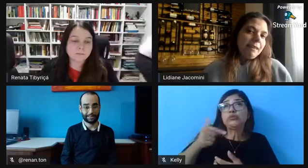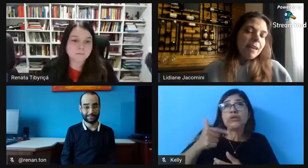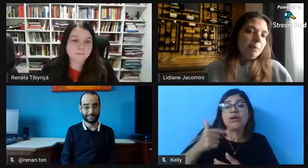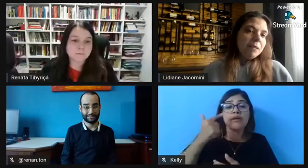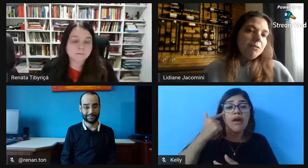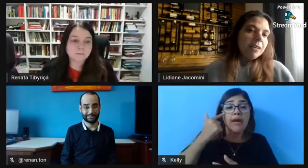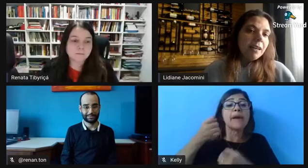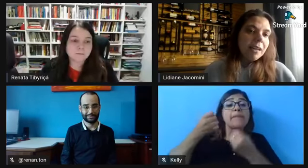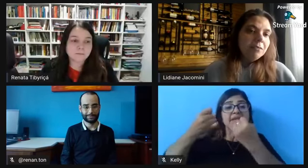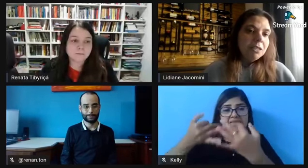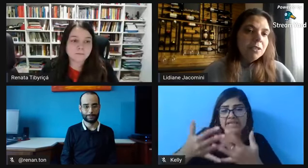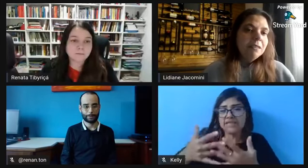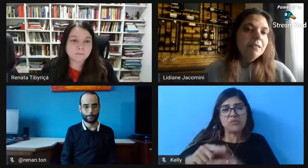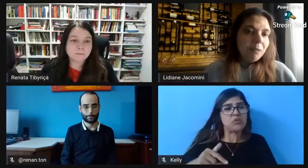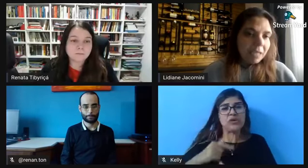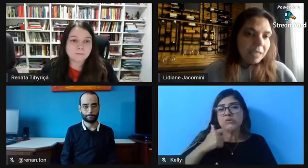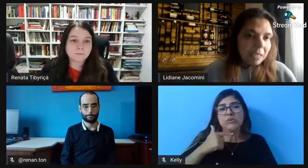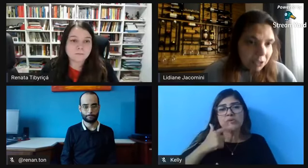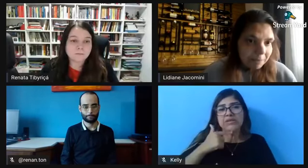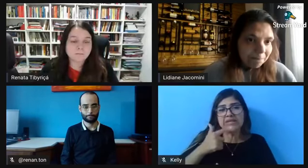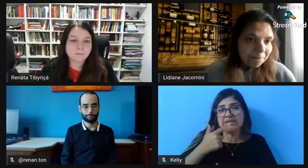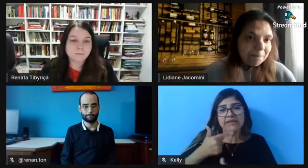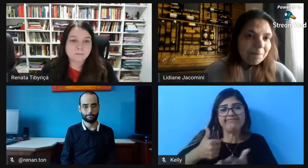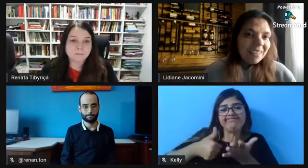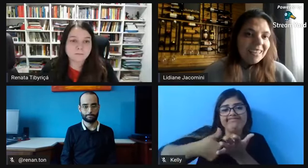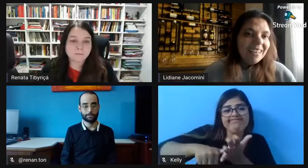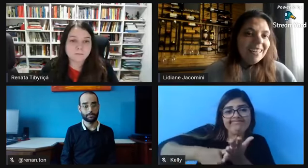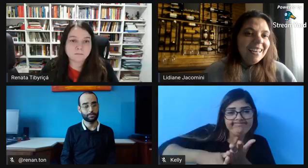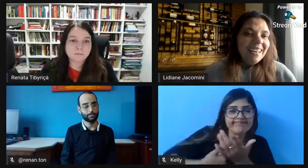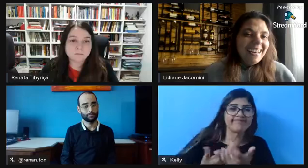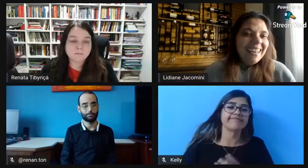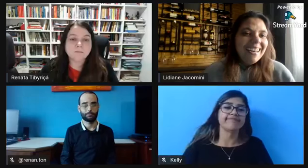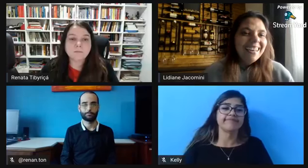tem que declarar, porque se não declarar, não tem direito a ter o RG.